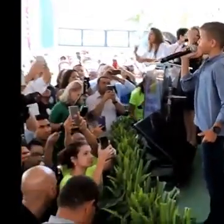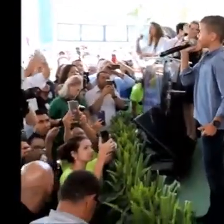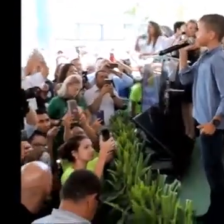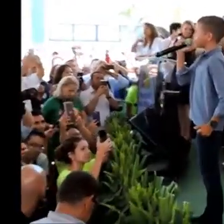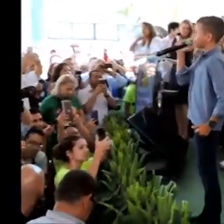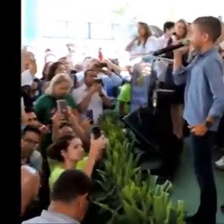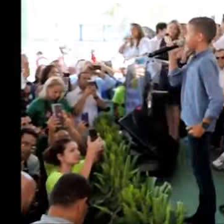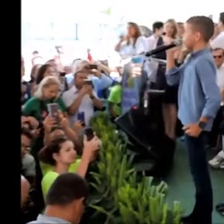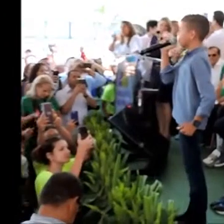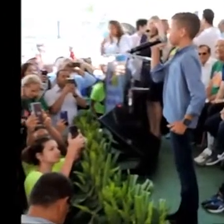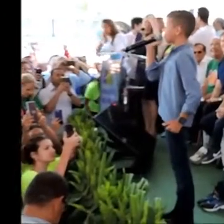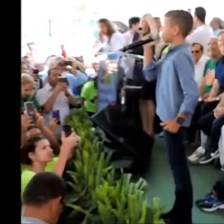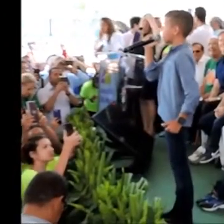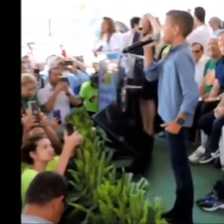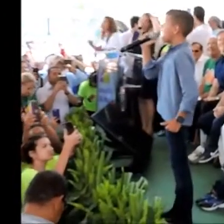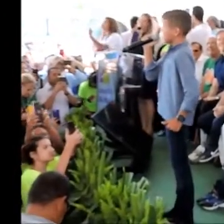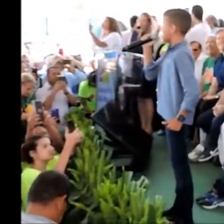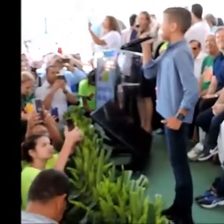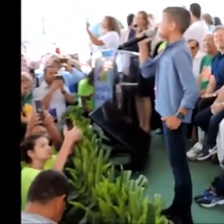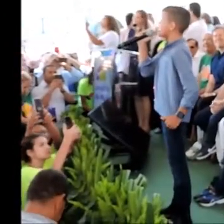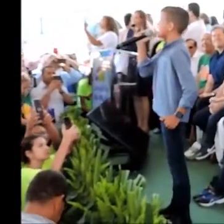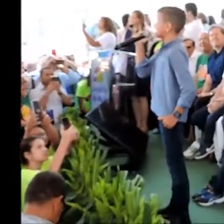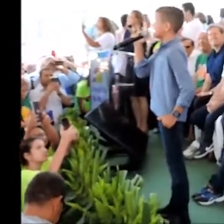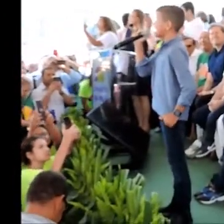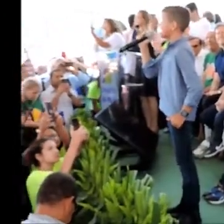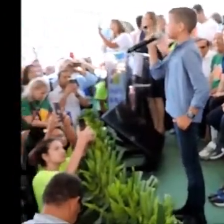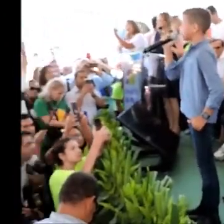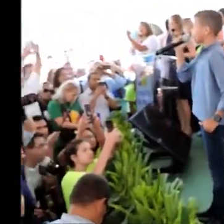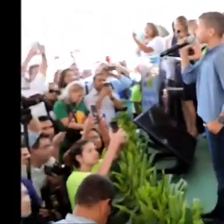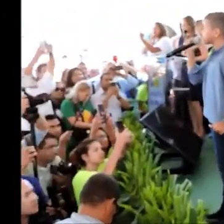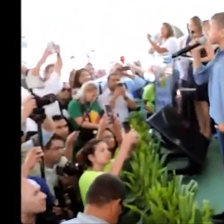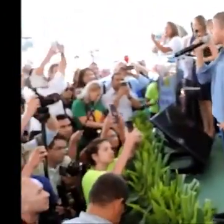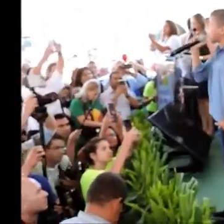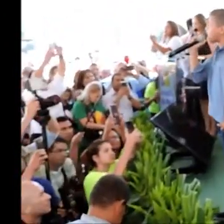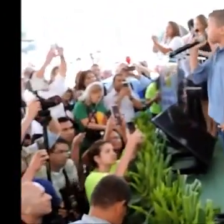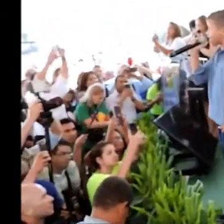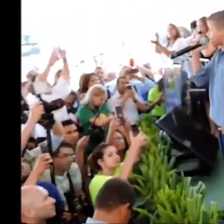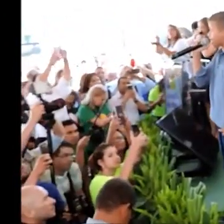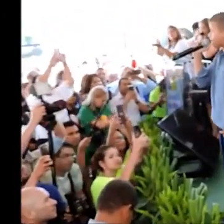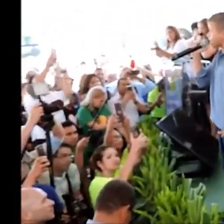só existe uma, que ama sem